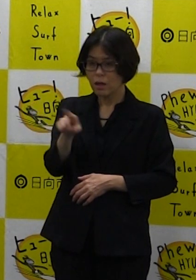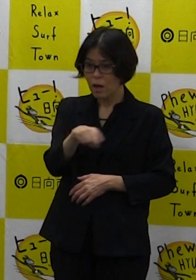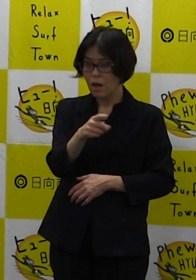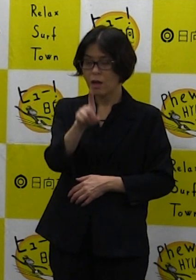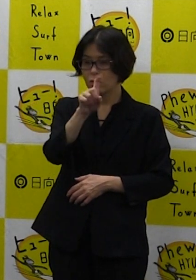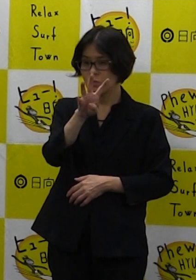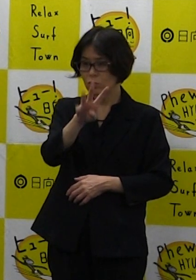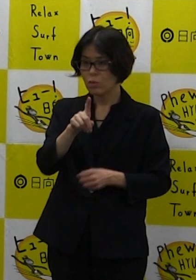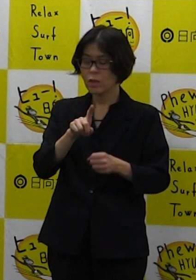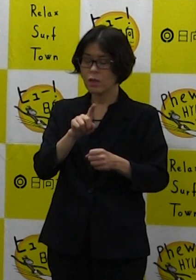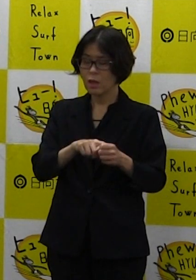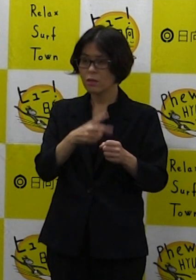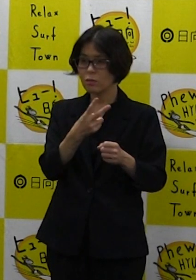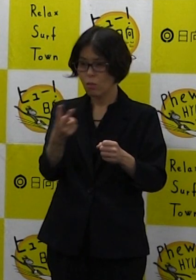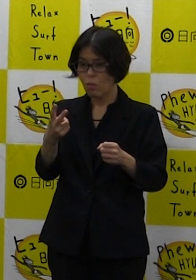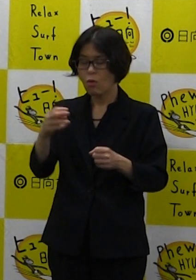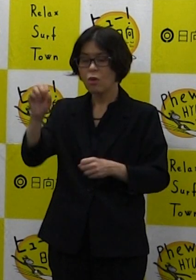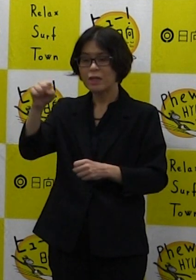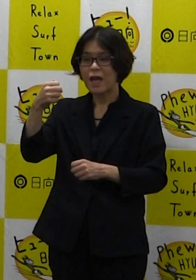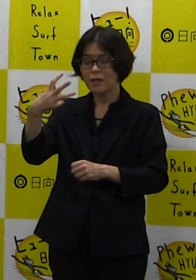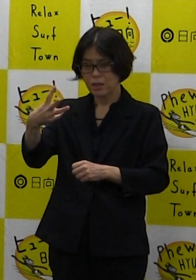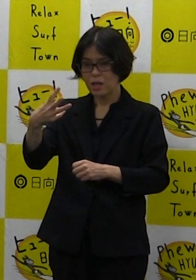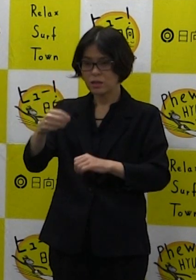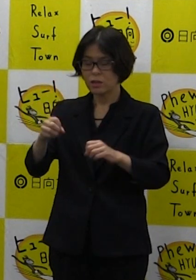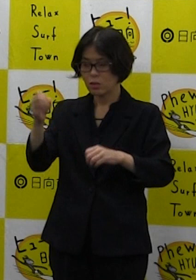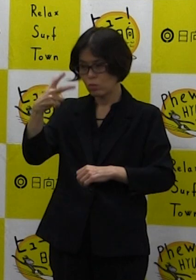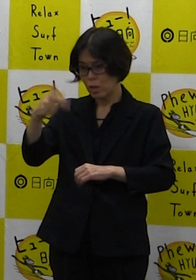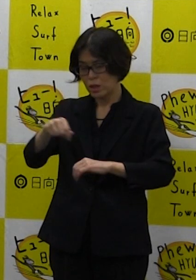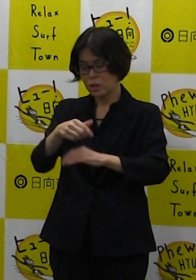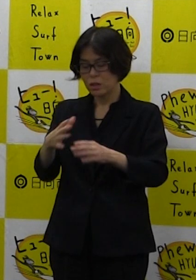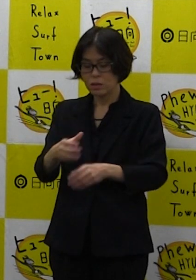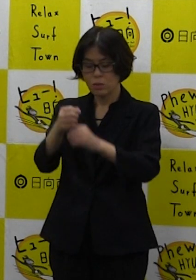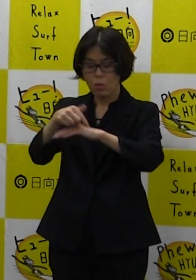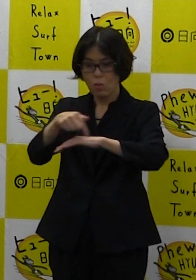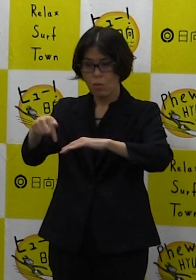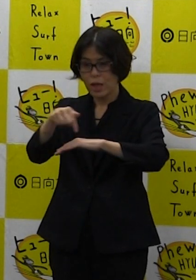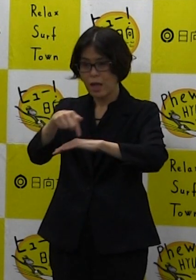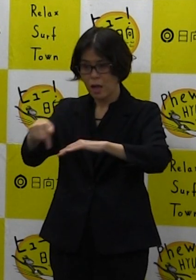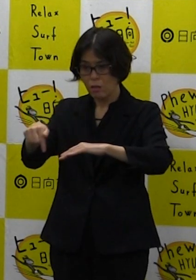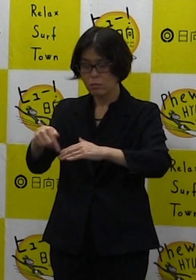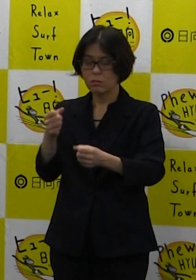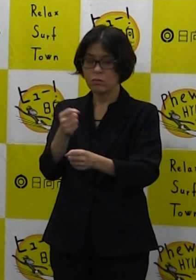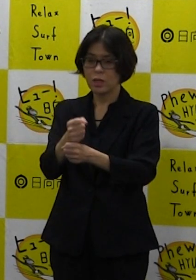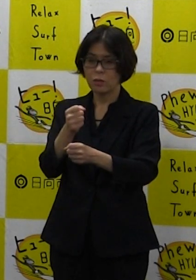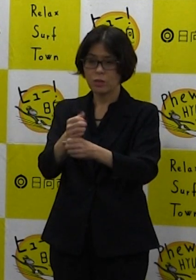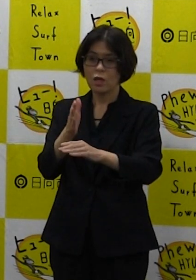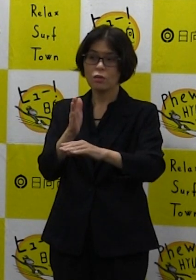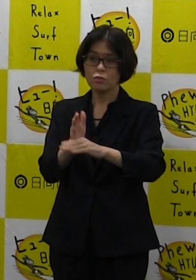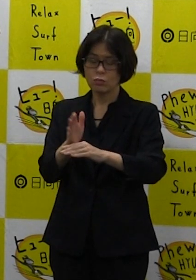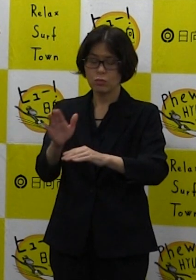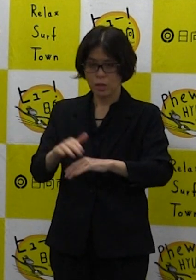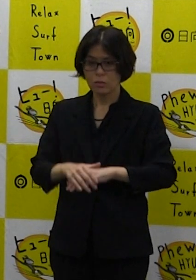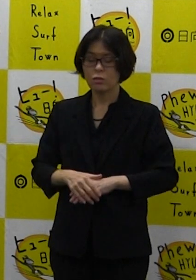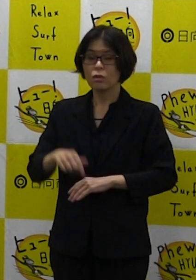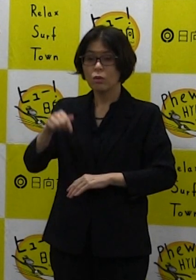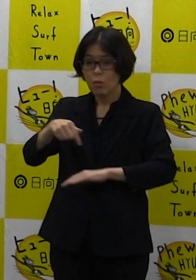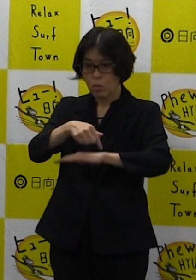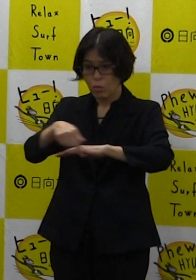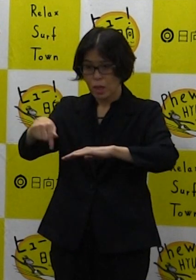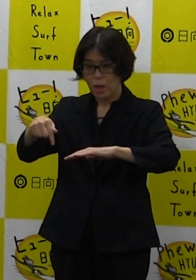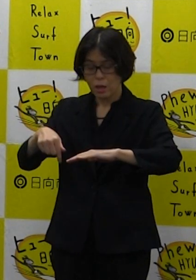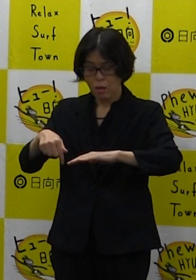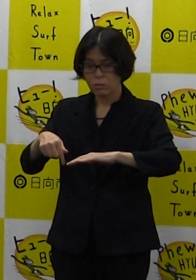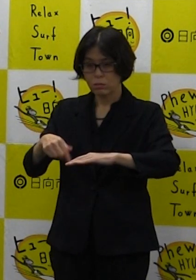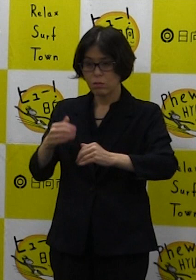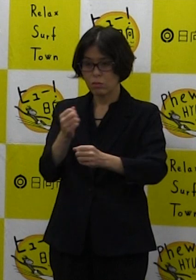計画期間とする第3次日向市総合計画の策定に取り組んでおりますこの度本計画の